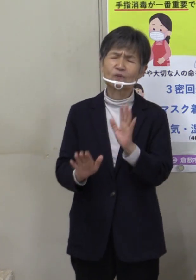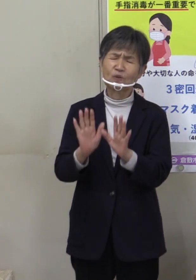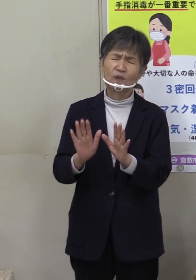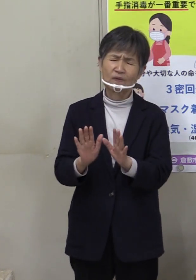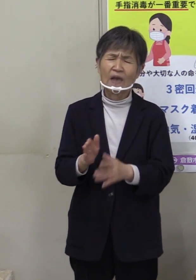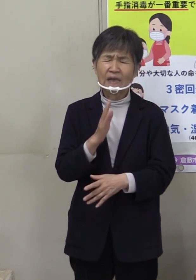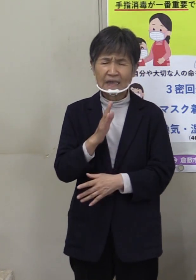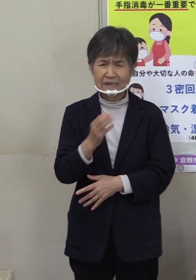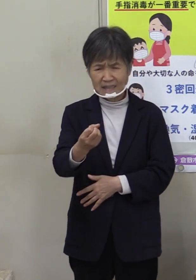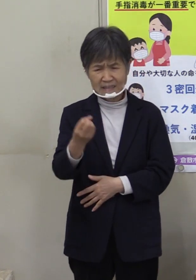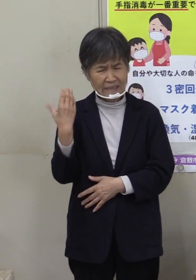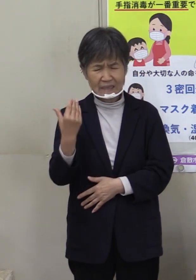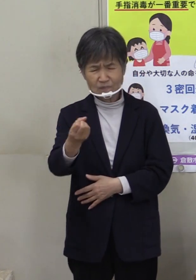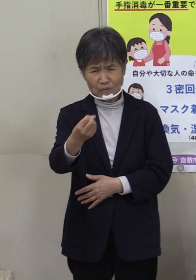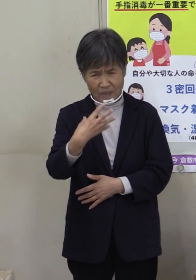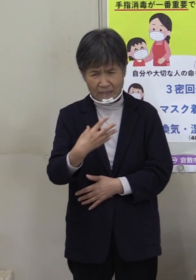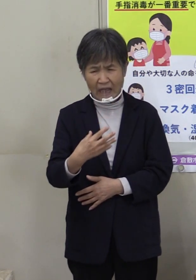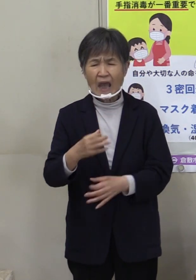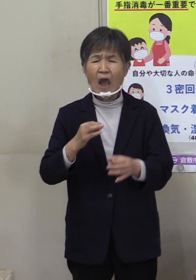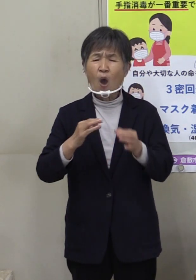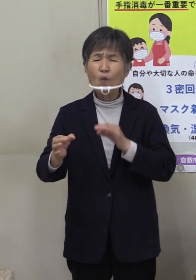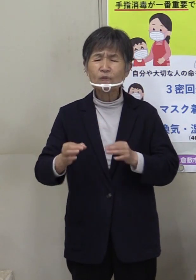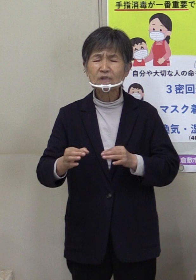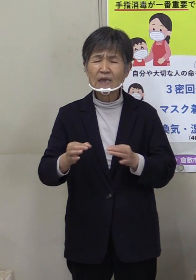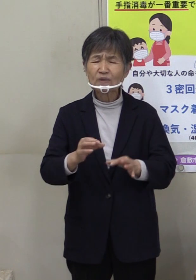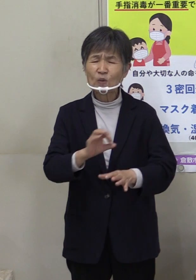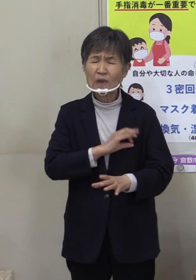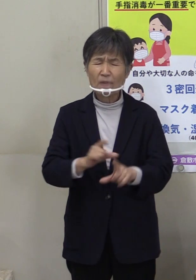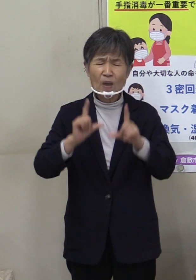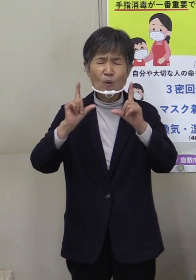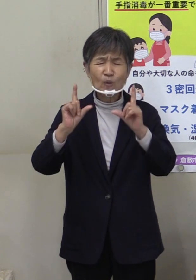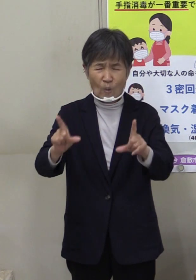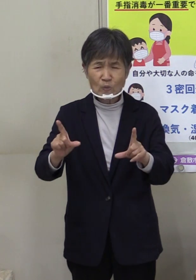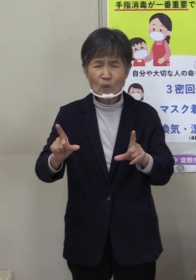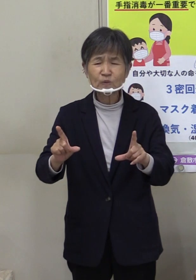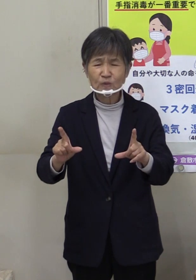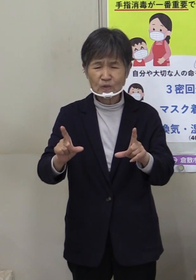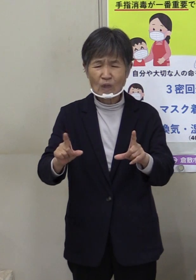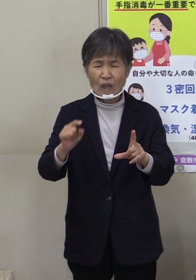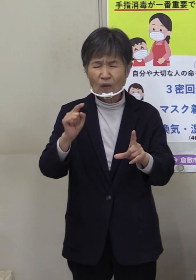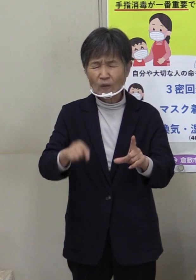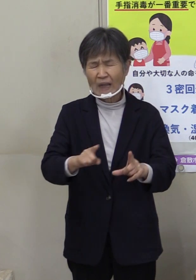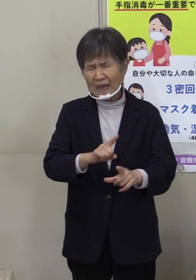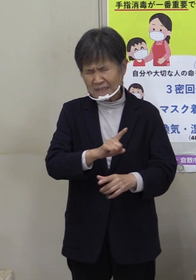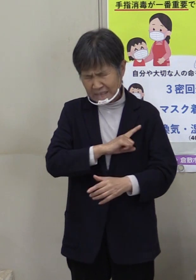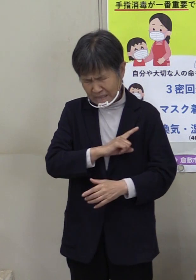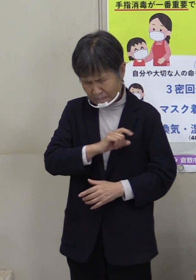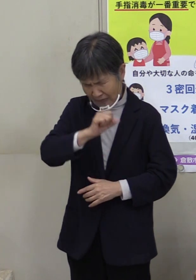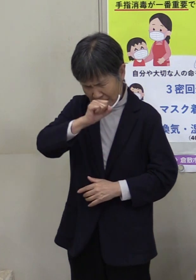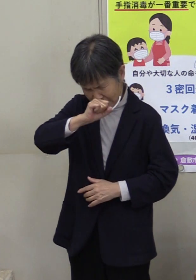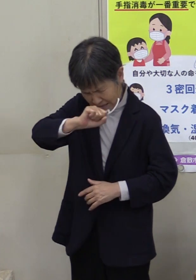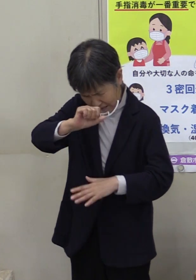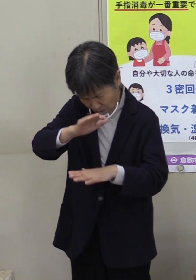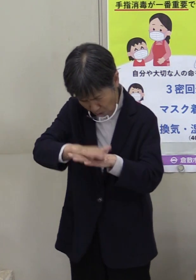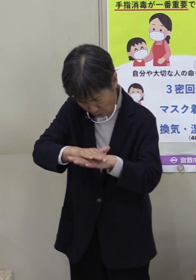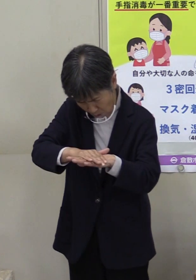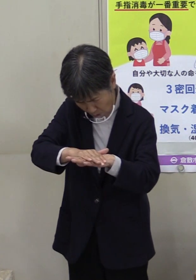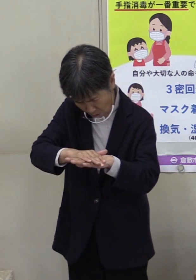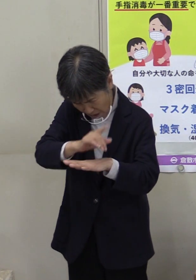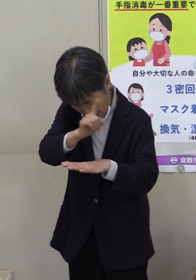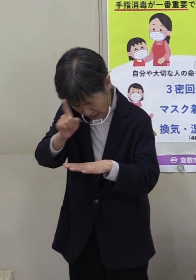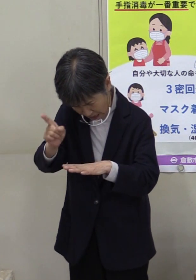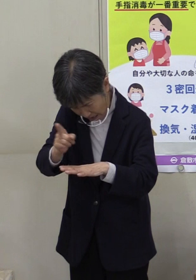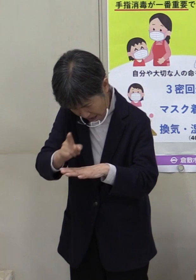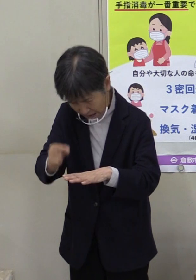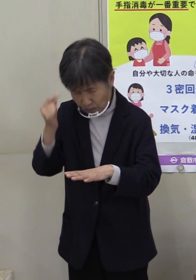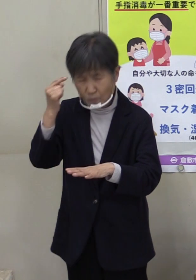先ほど言われたように店の名前を公表するというのは、一番インパクトのある公表の仕方かなとそ